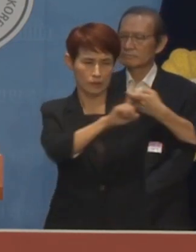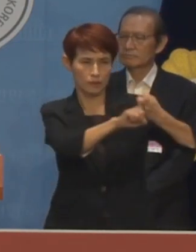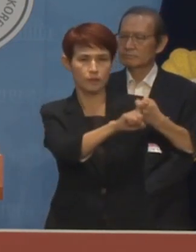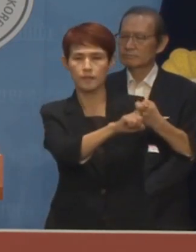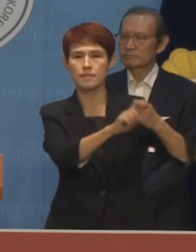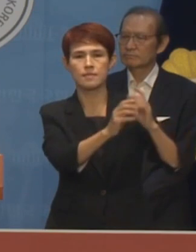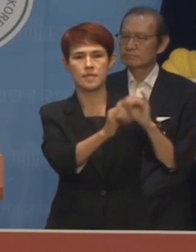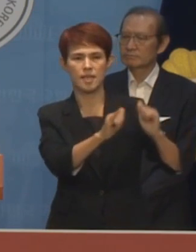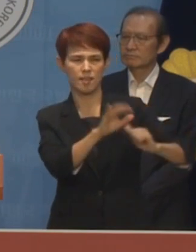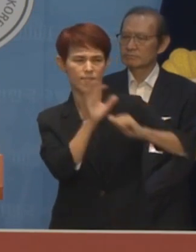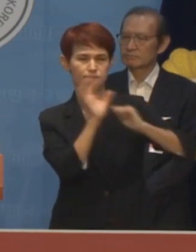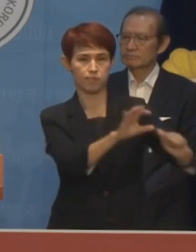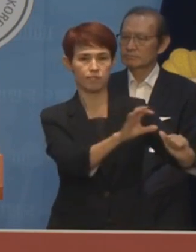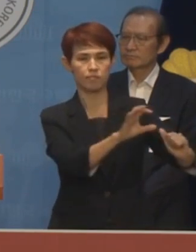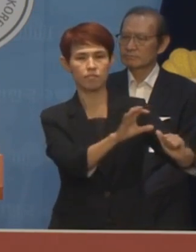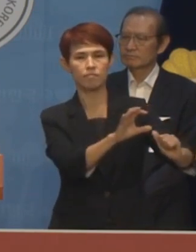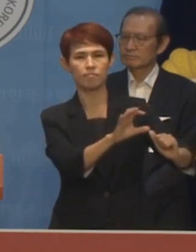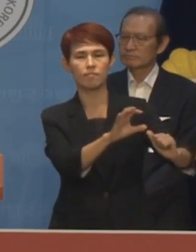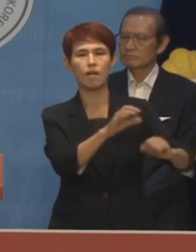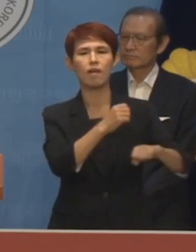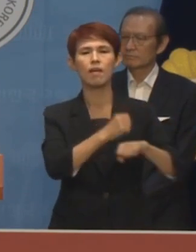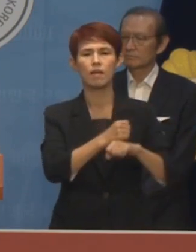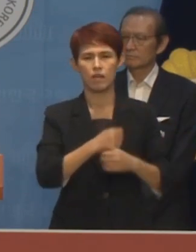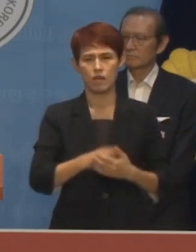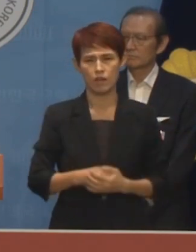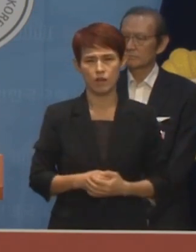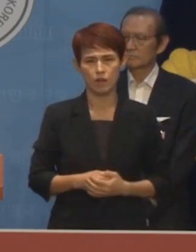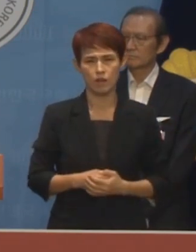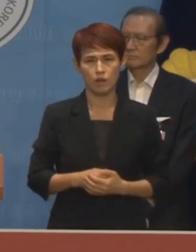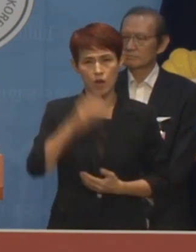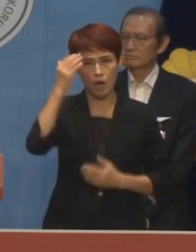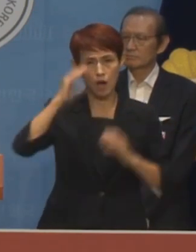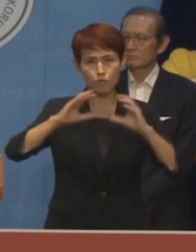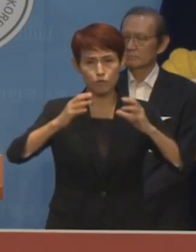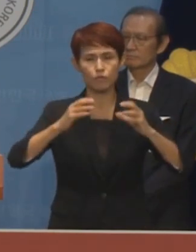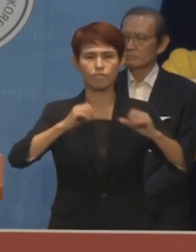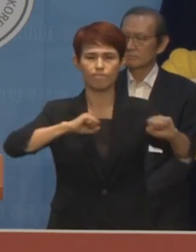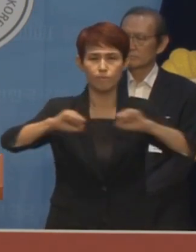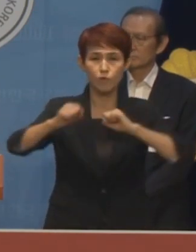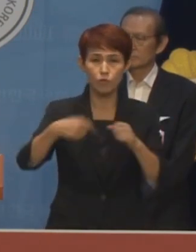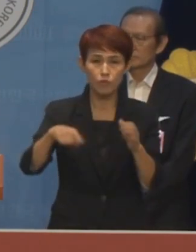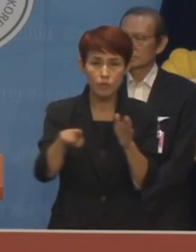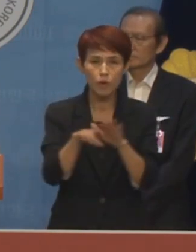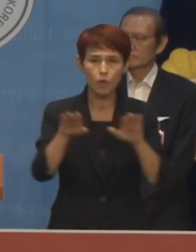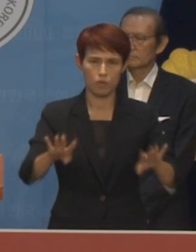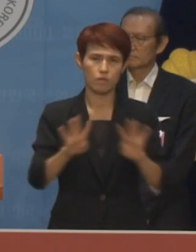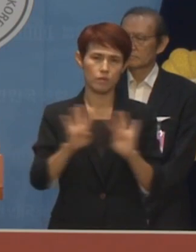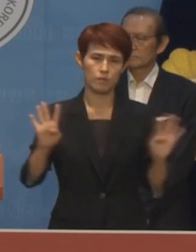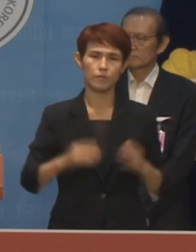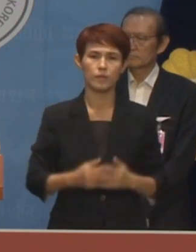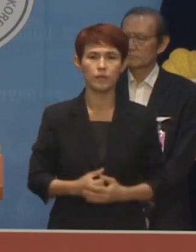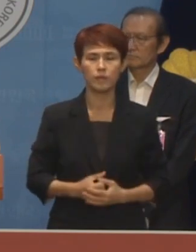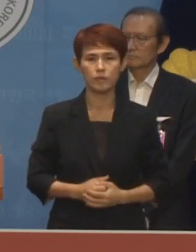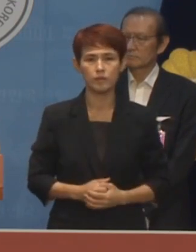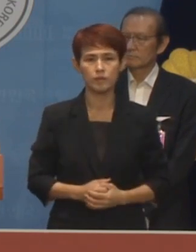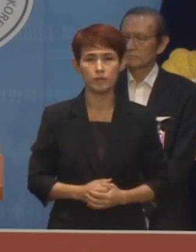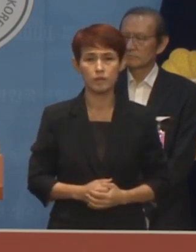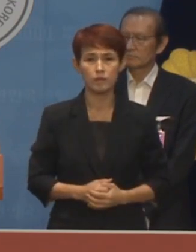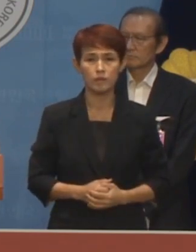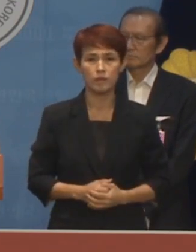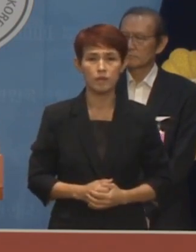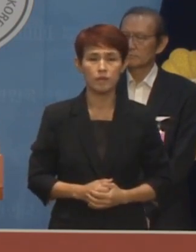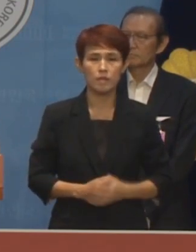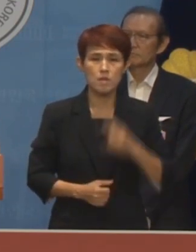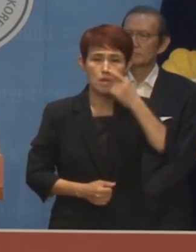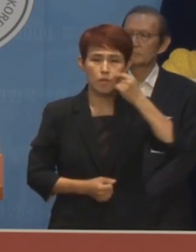규탄하고 성토하며 선열이 이룩한 대한민국의 국맥을 이어가기 위함입니다. 우리가 지난